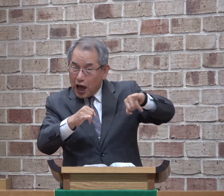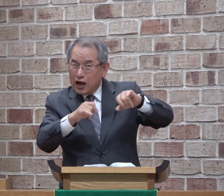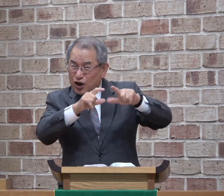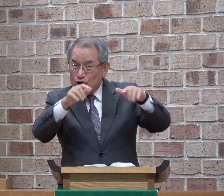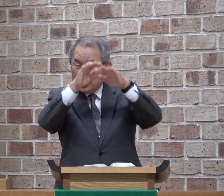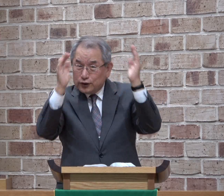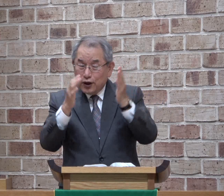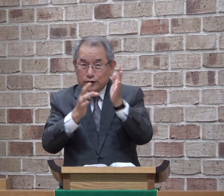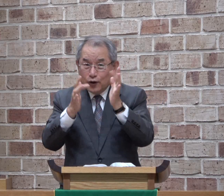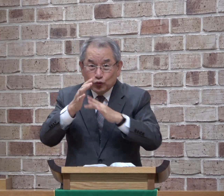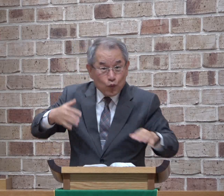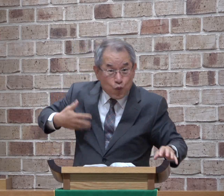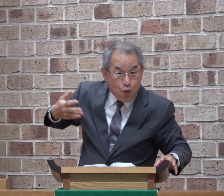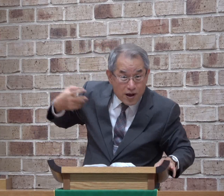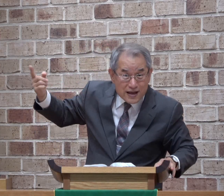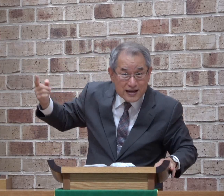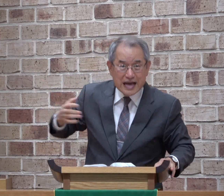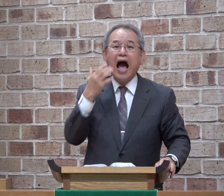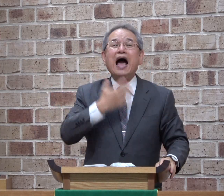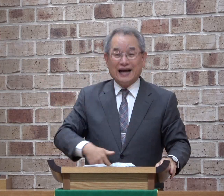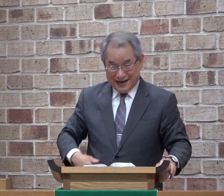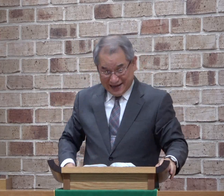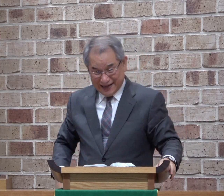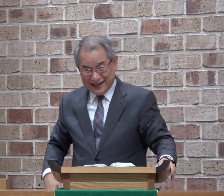여러 가지 것들을 예수님 모르셨을까요? 이미 알고 계셨습니다.